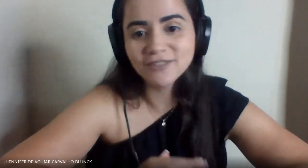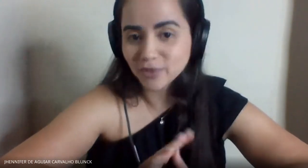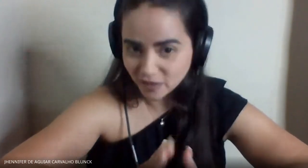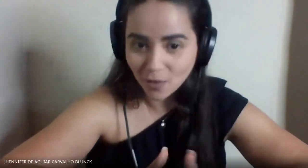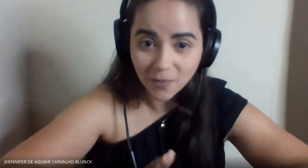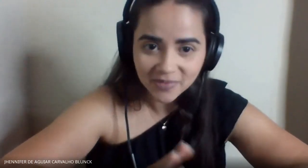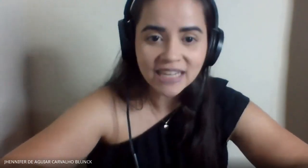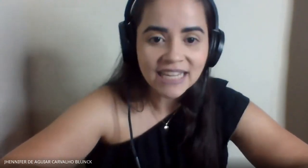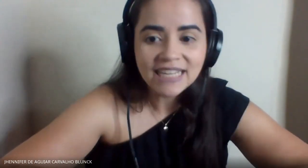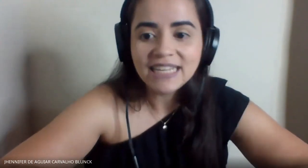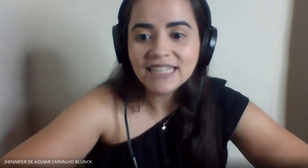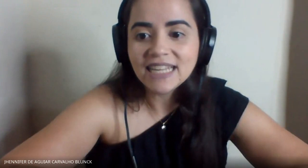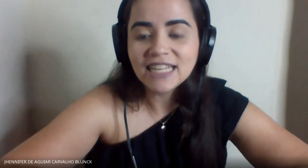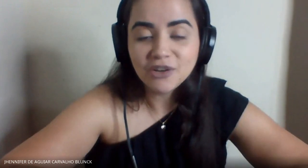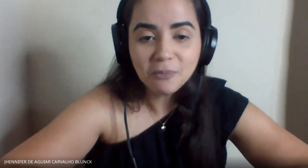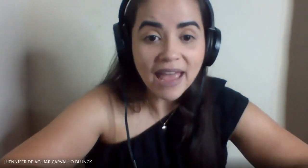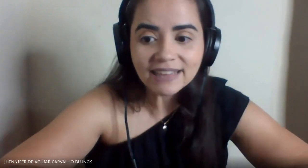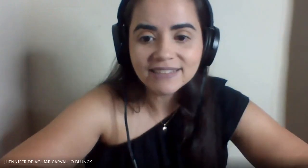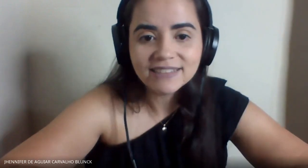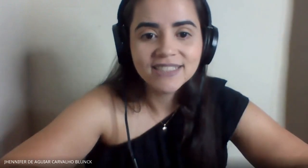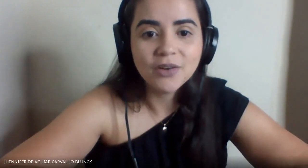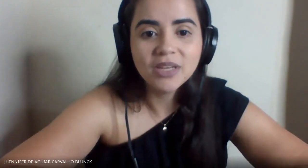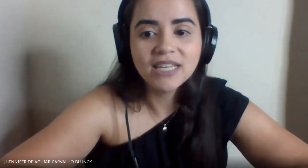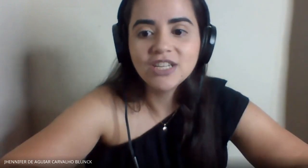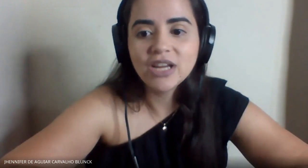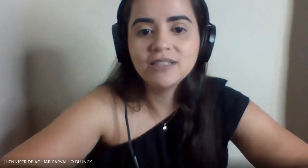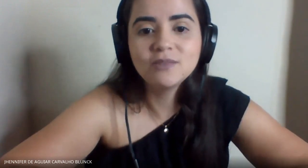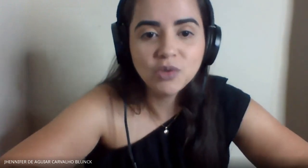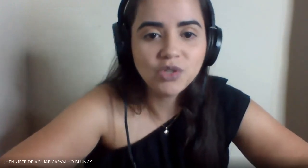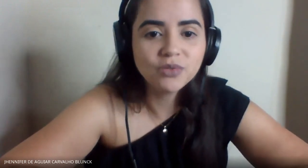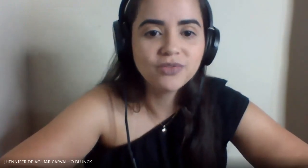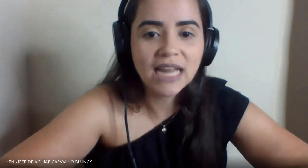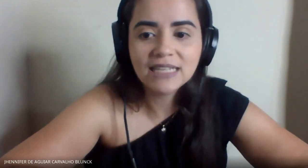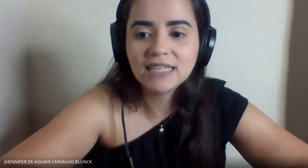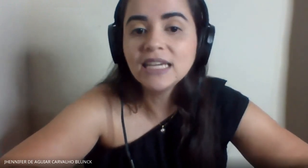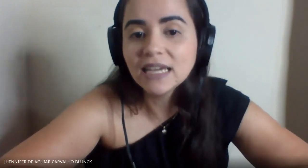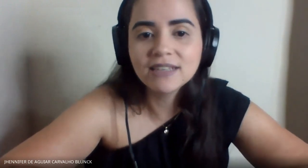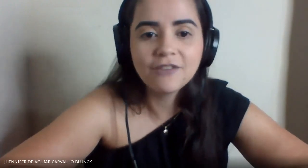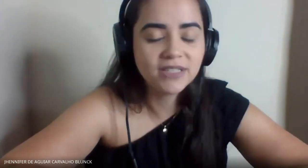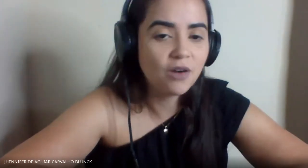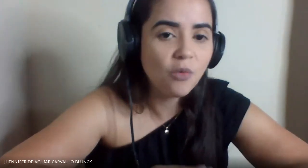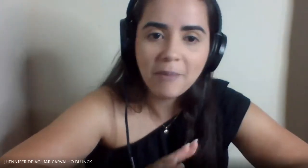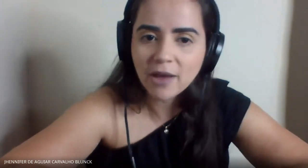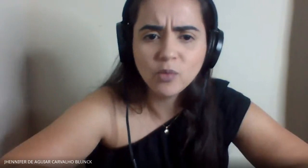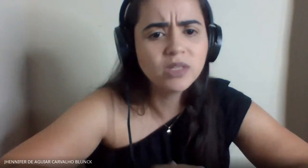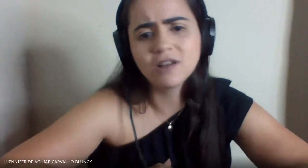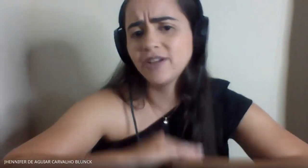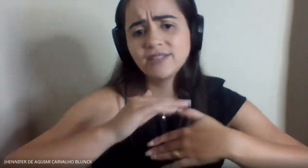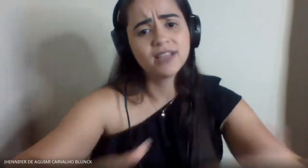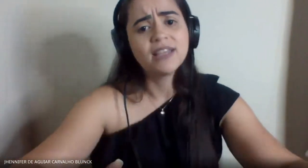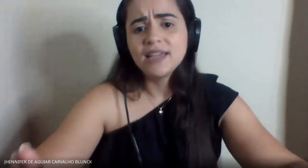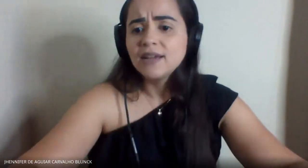sensação assim, que vocês estão entendendo bem. Então, eu queria deixar esses minutinhos finais aqui. Quem quiser fazer alguma